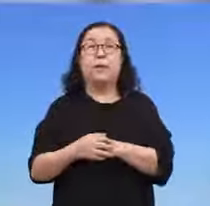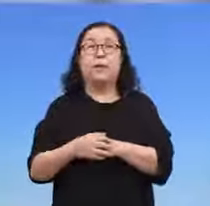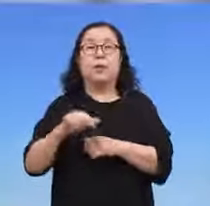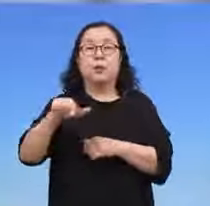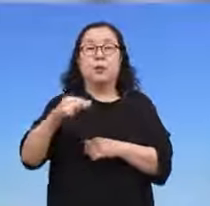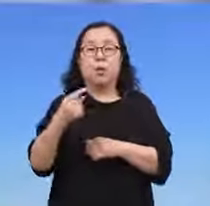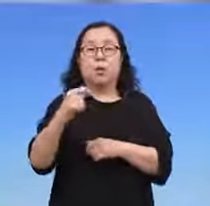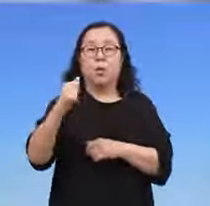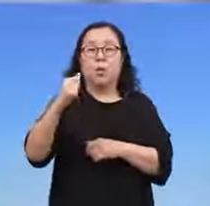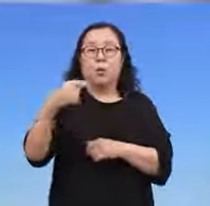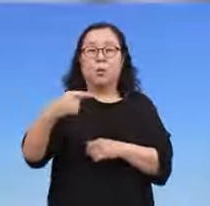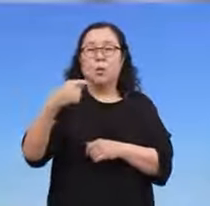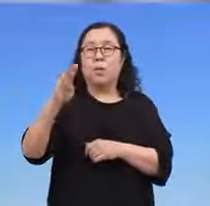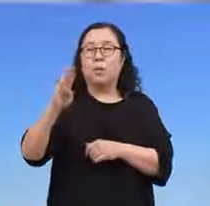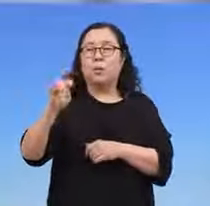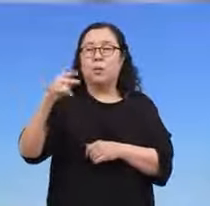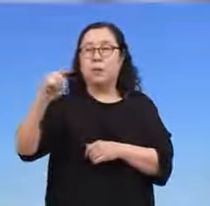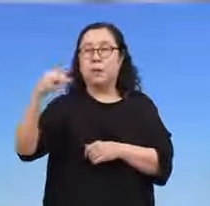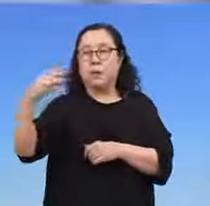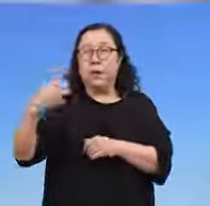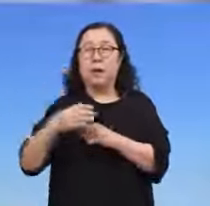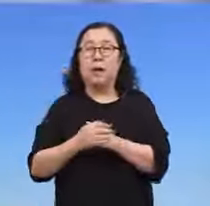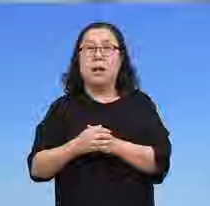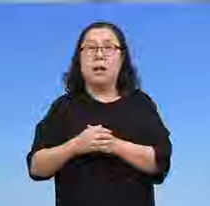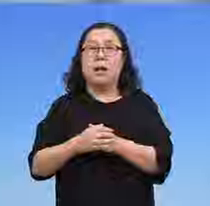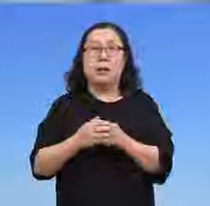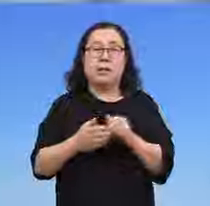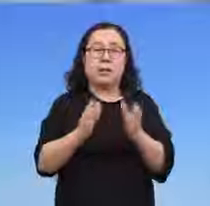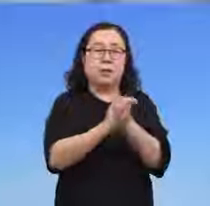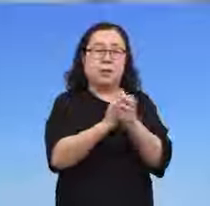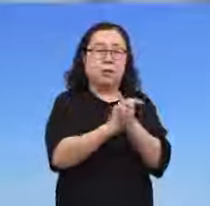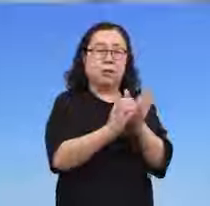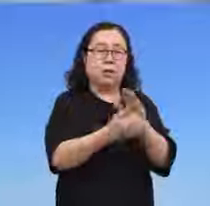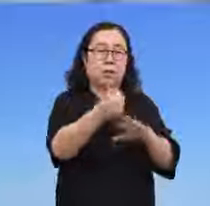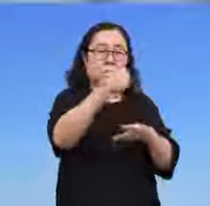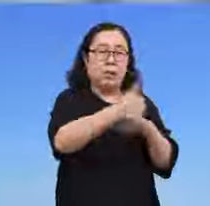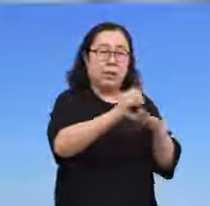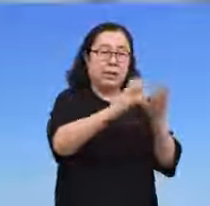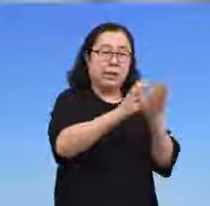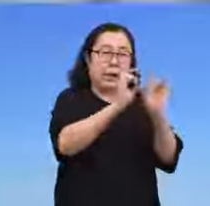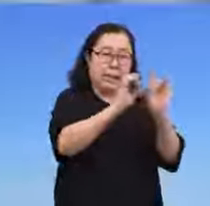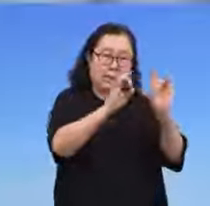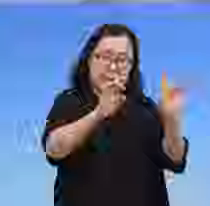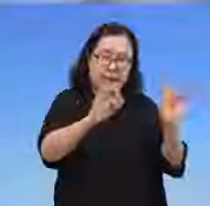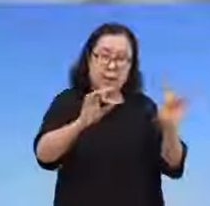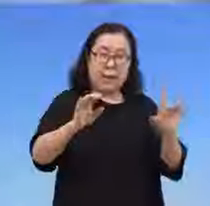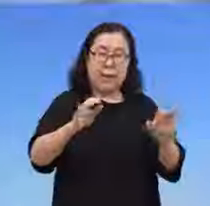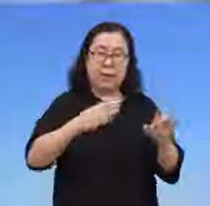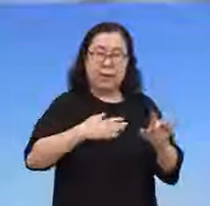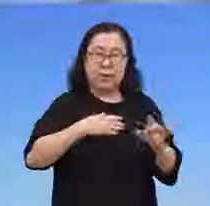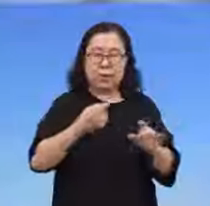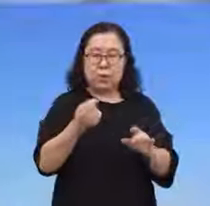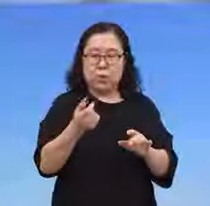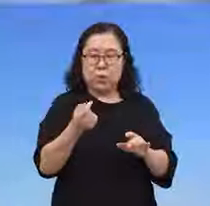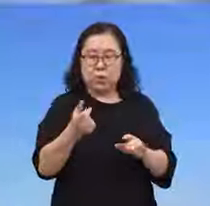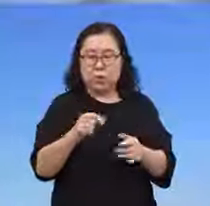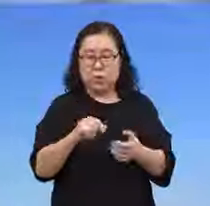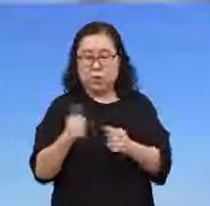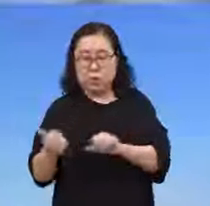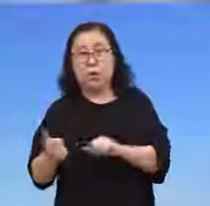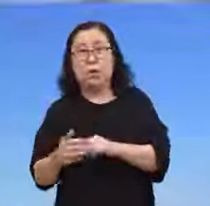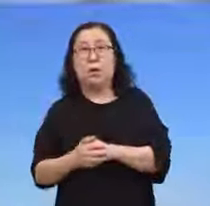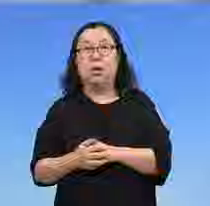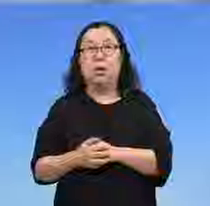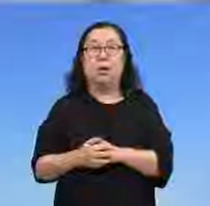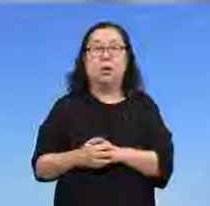고 비달의 친구가 성공할 때마다 나는 조금씩 죽는다, 이거를 보면서 예수 믿는 우리는 결국 죽는 거구나, 둘